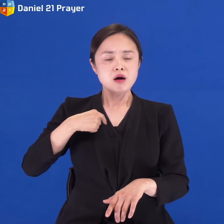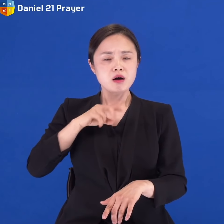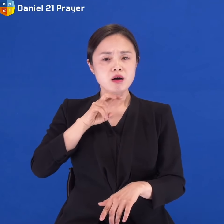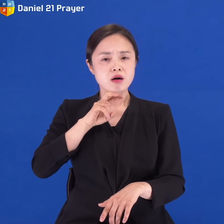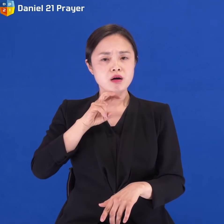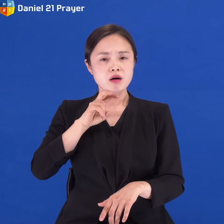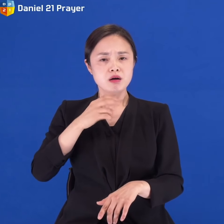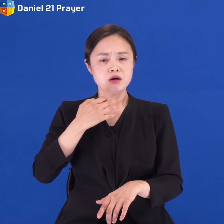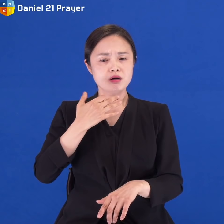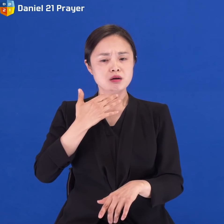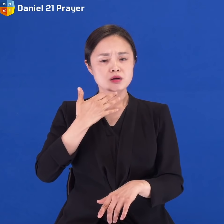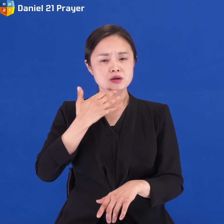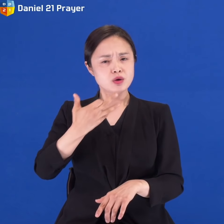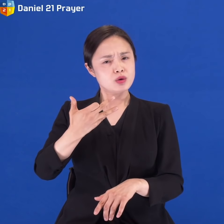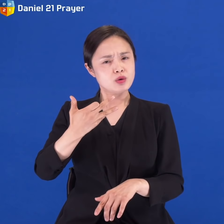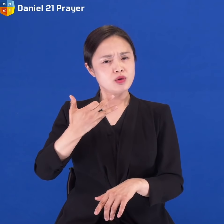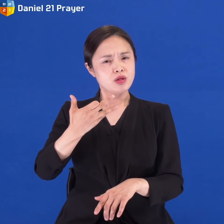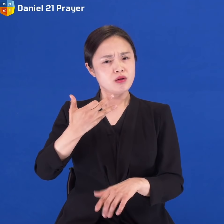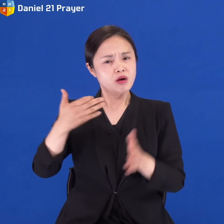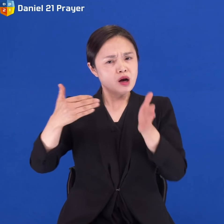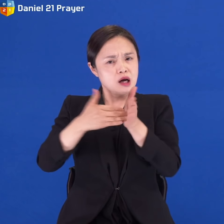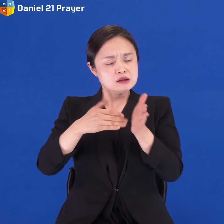그 분위기는